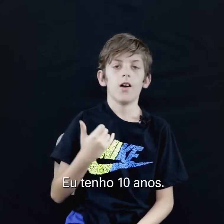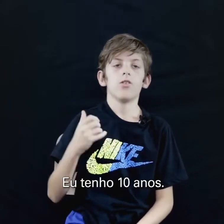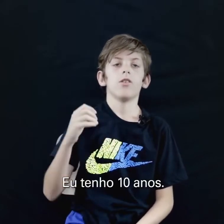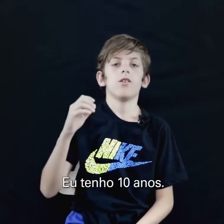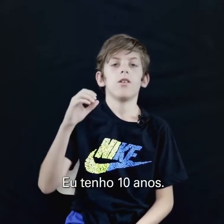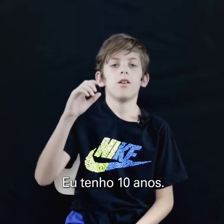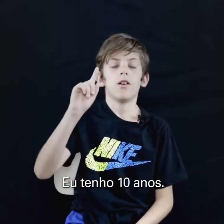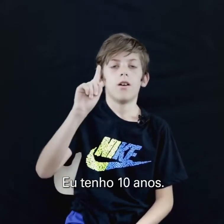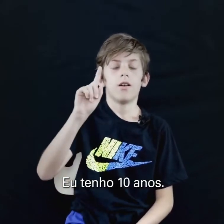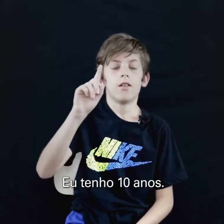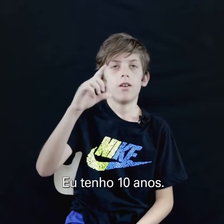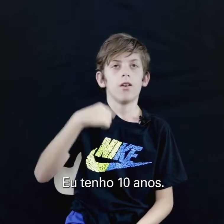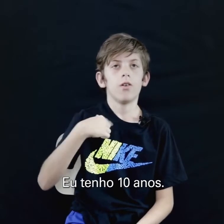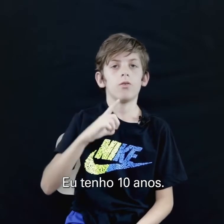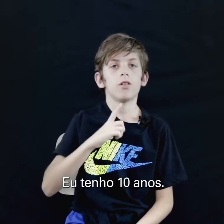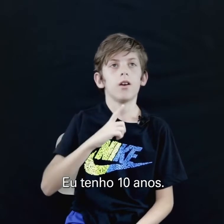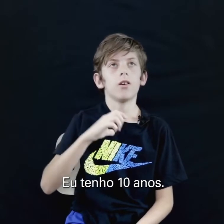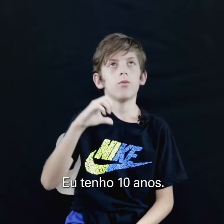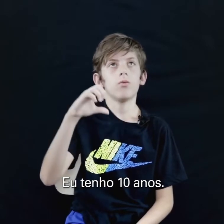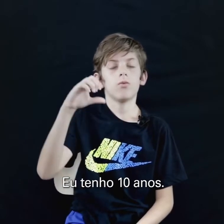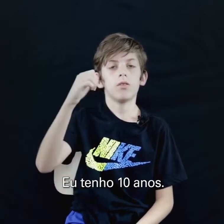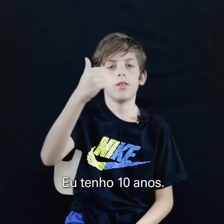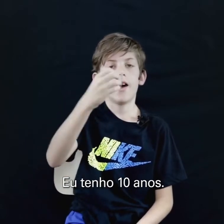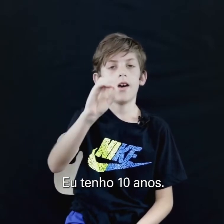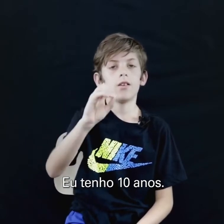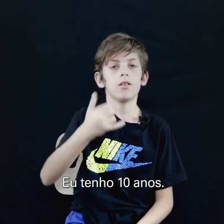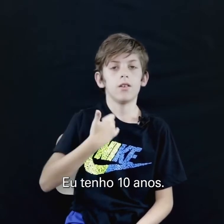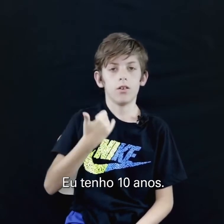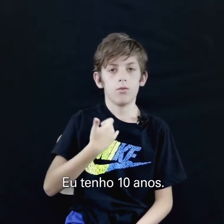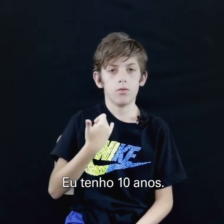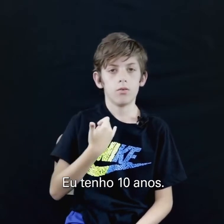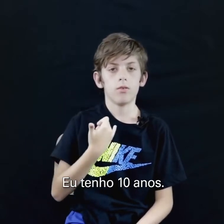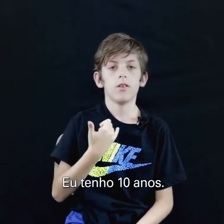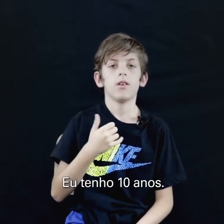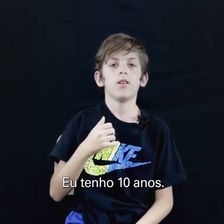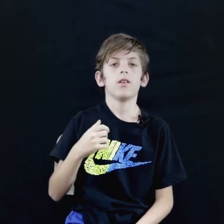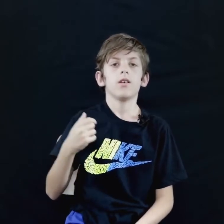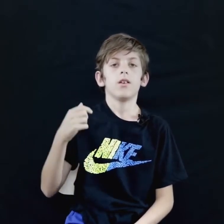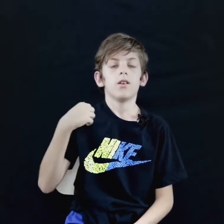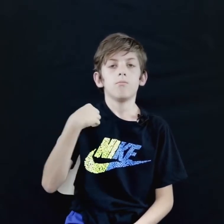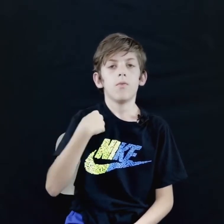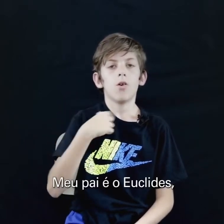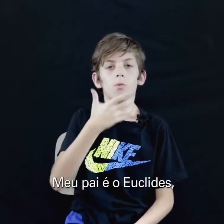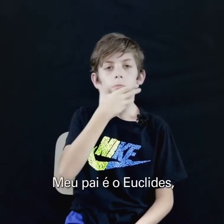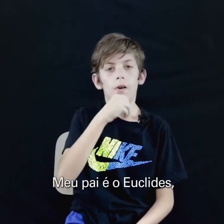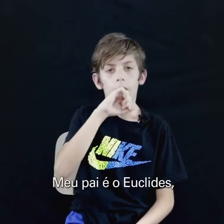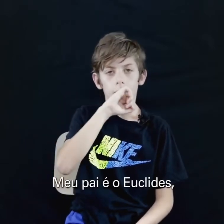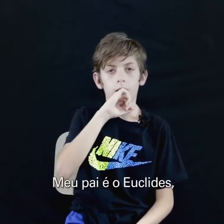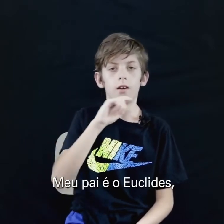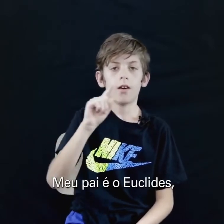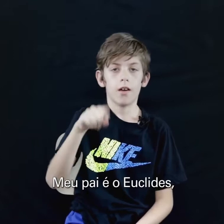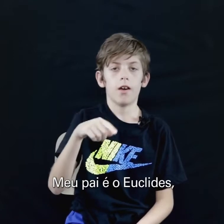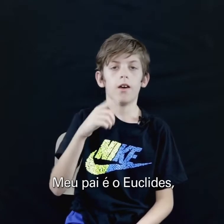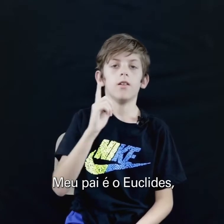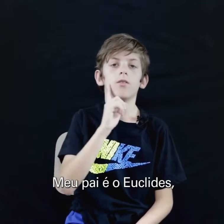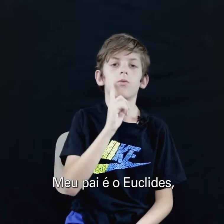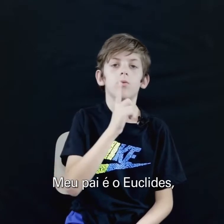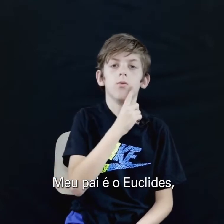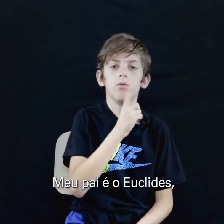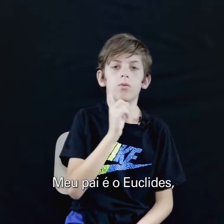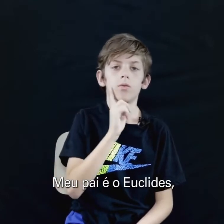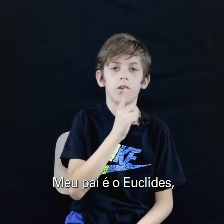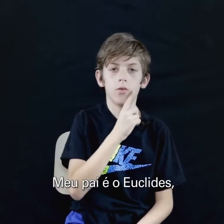Minha idade, eu tenho 10 anos. Meu pai